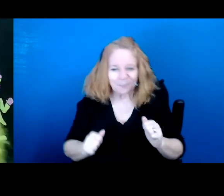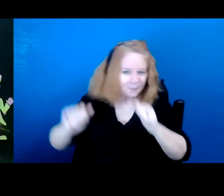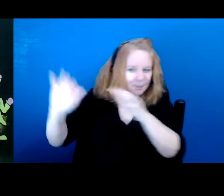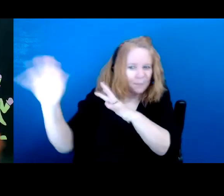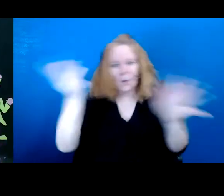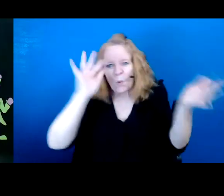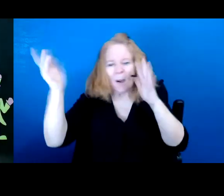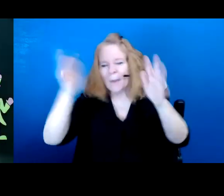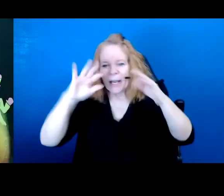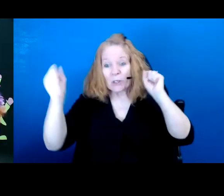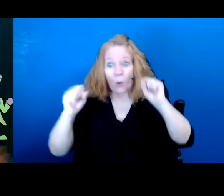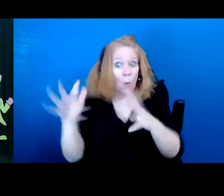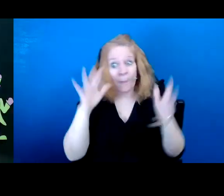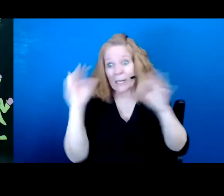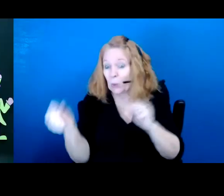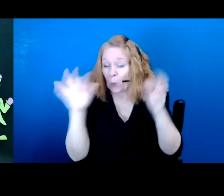de la historia